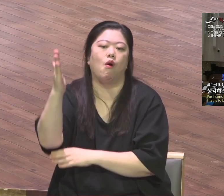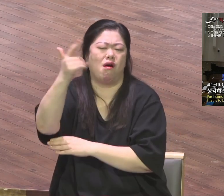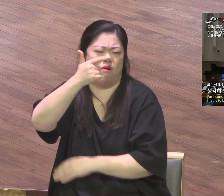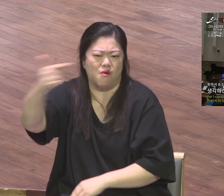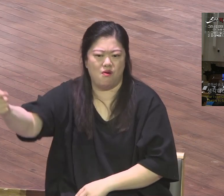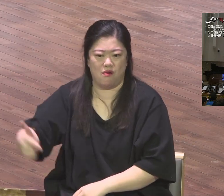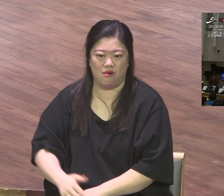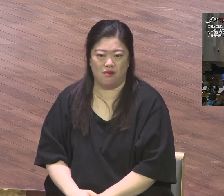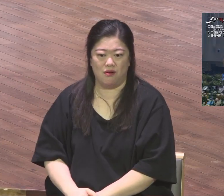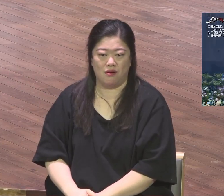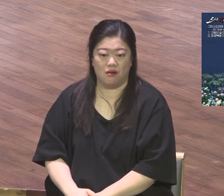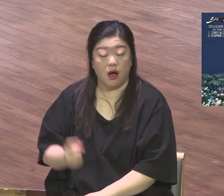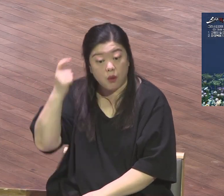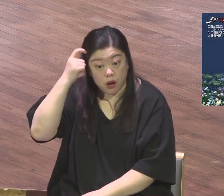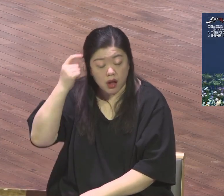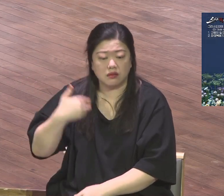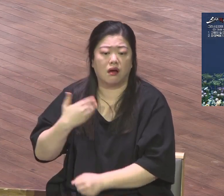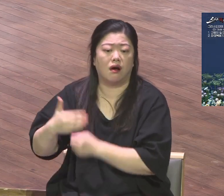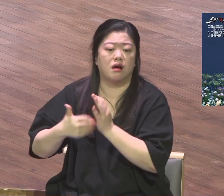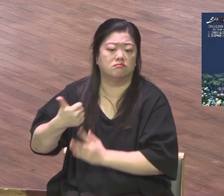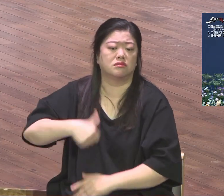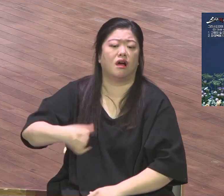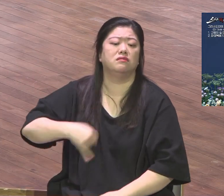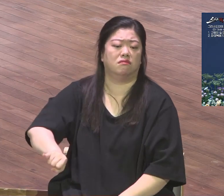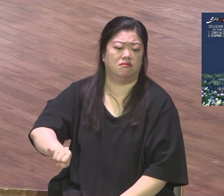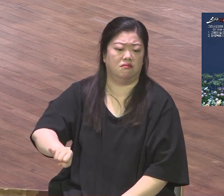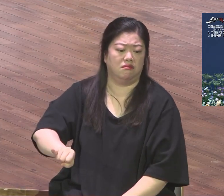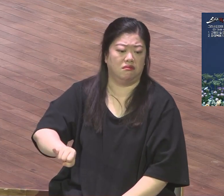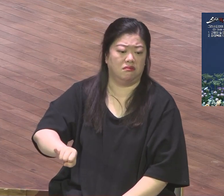왜? 하나님의 자녀이니까.